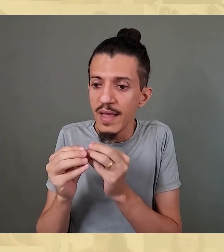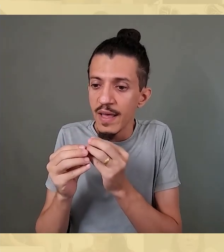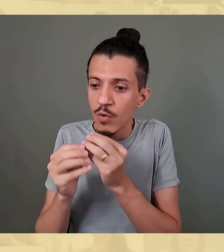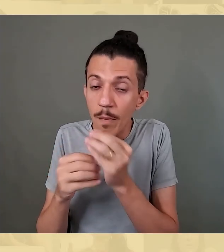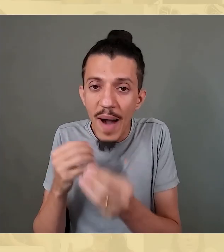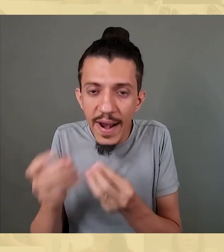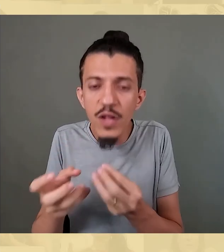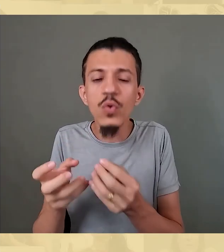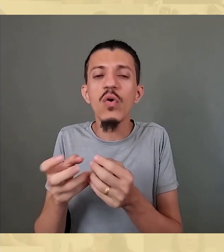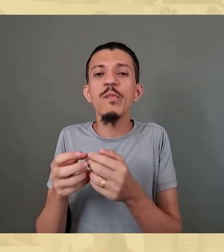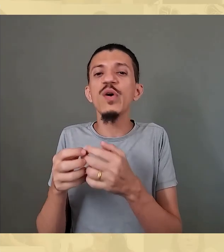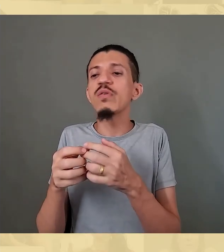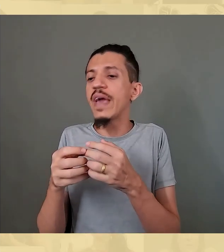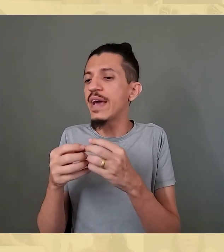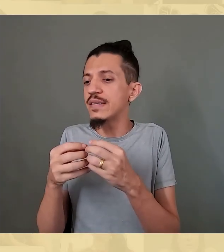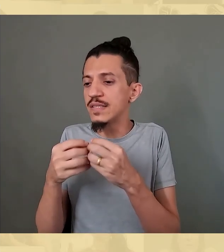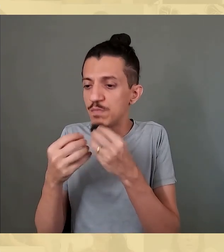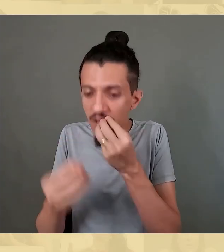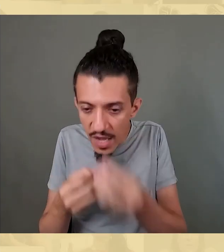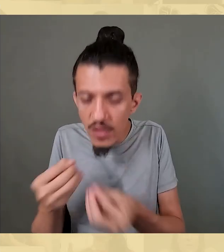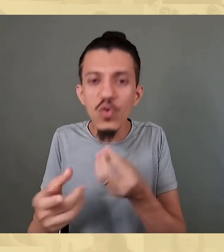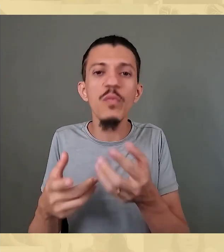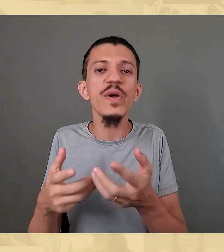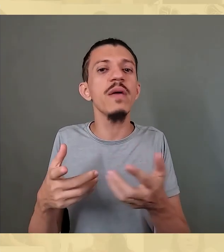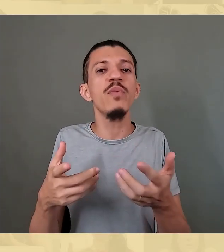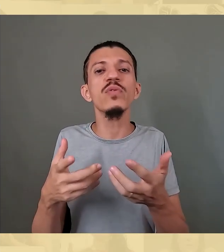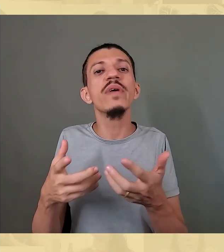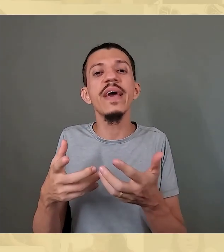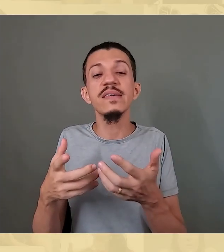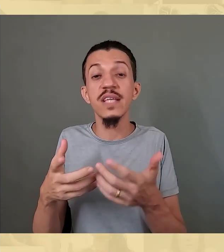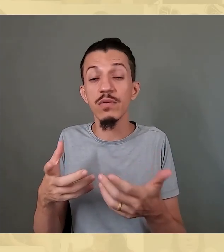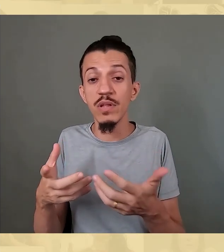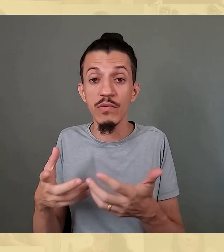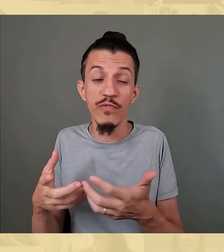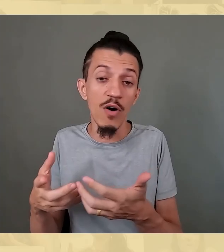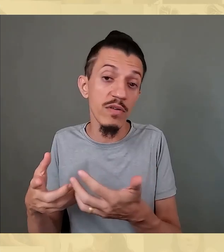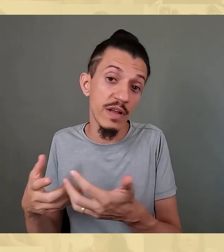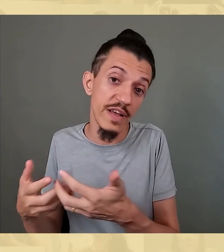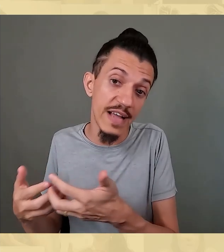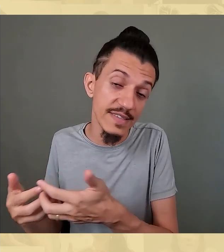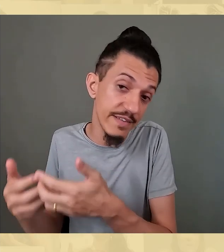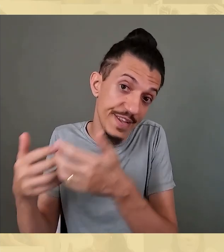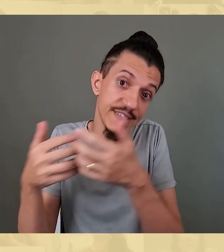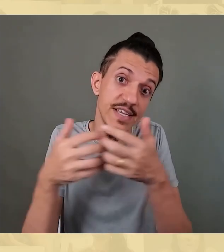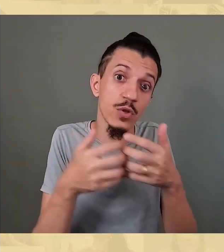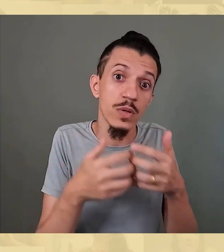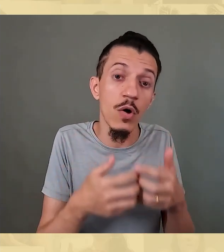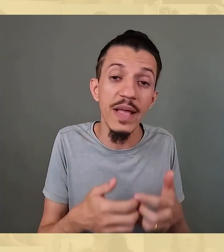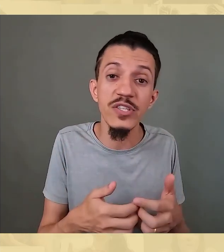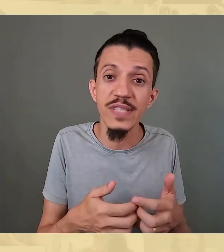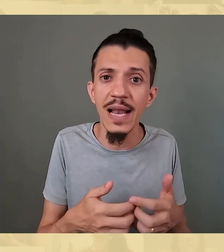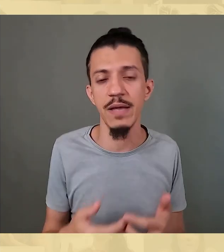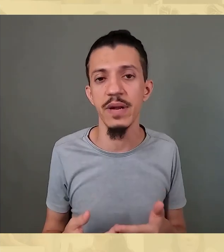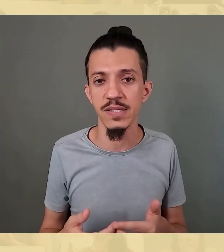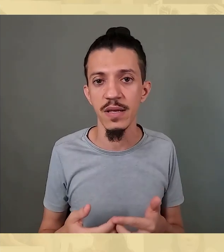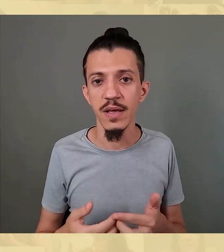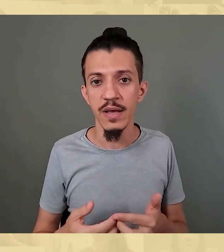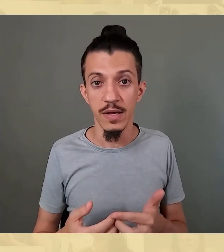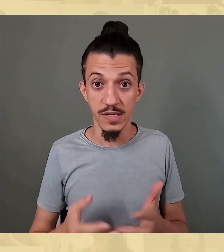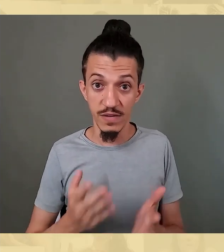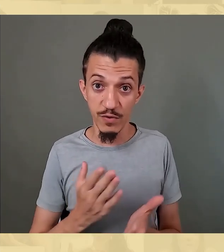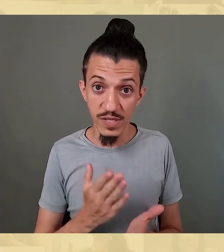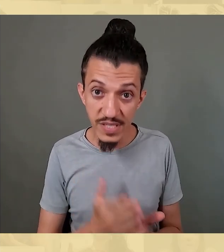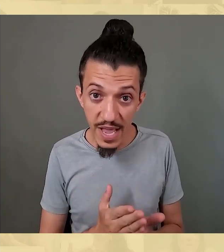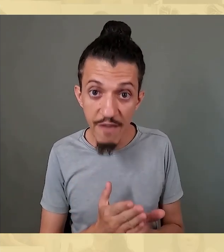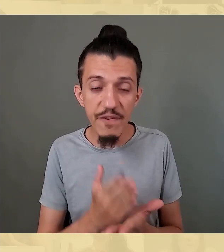está comparando com o português, explicando como que é em português, sendo que o foco, na verdade, deveria ser totalmente na Libras.